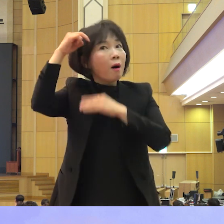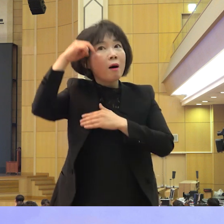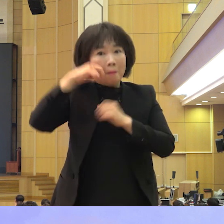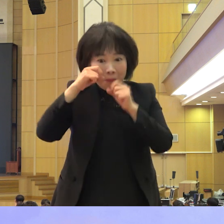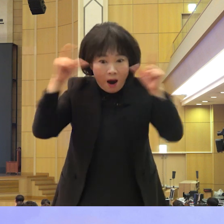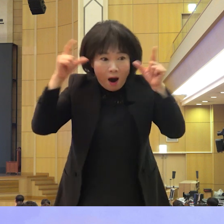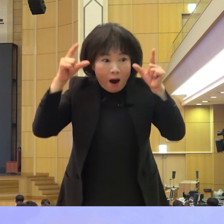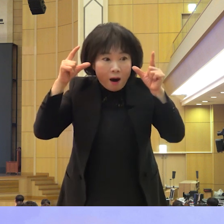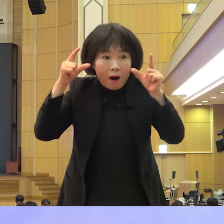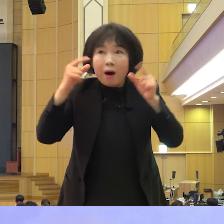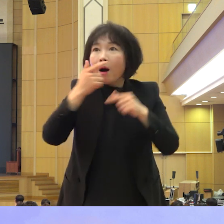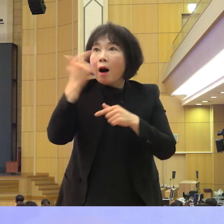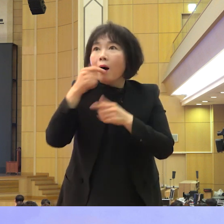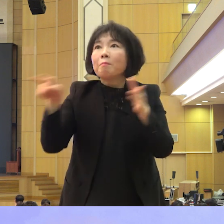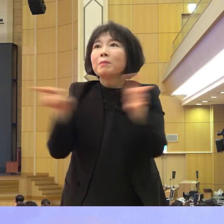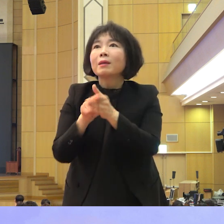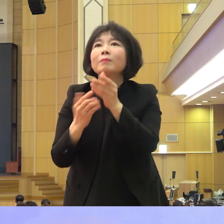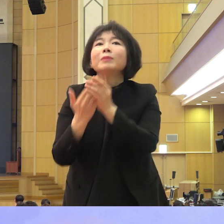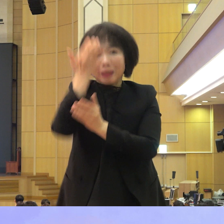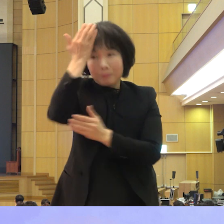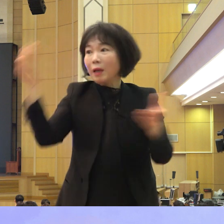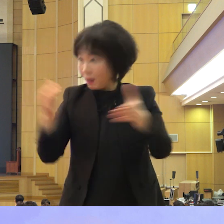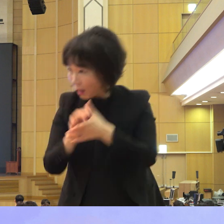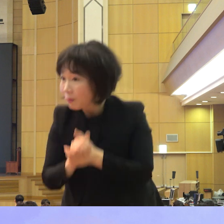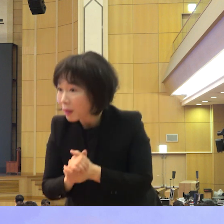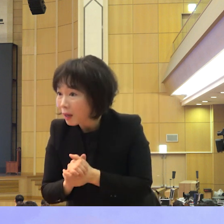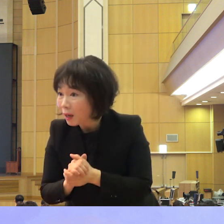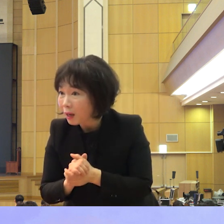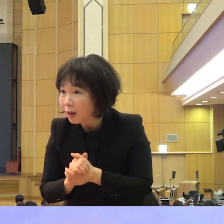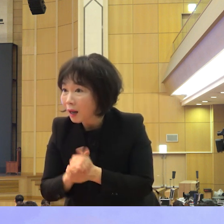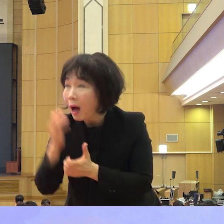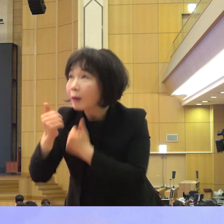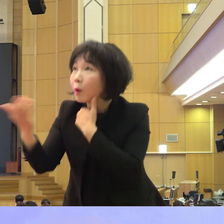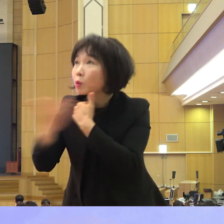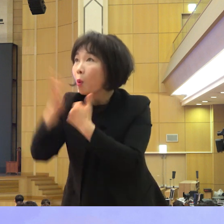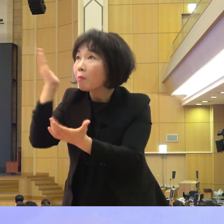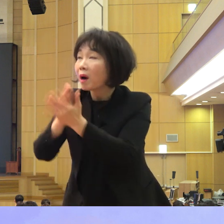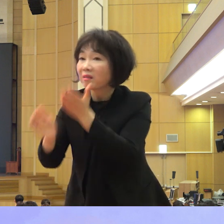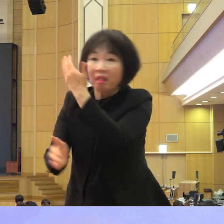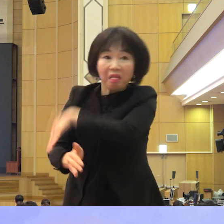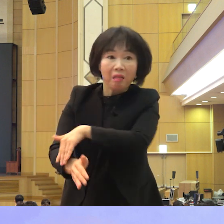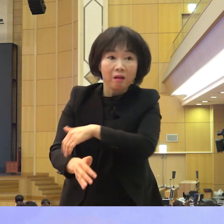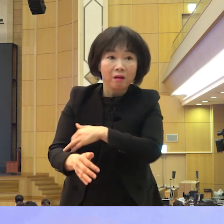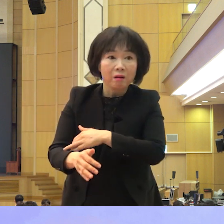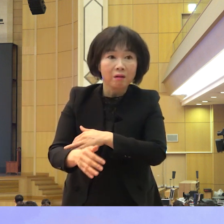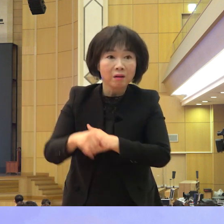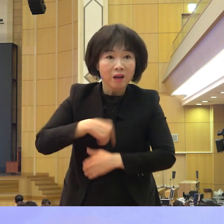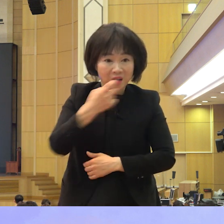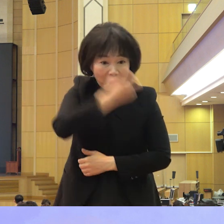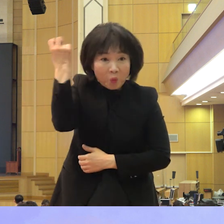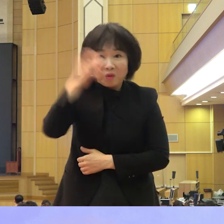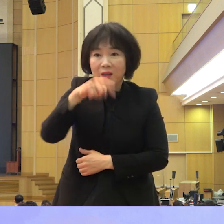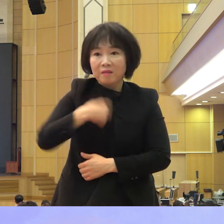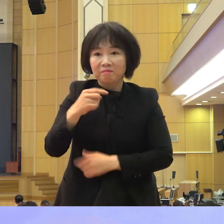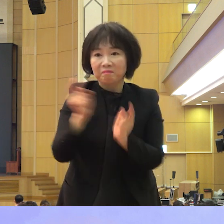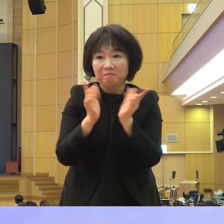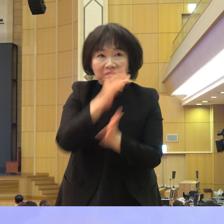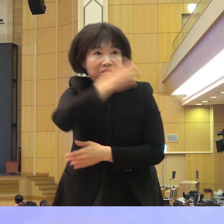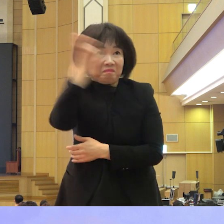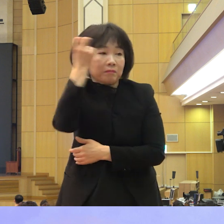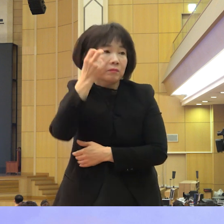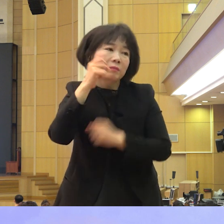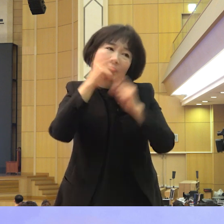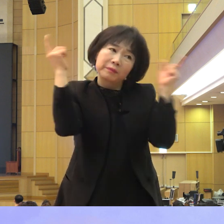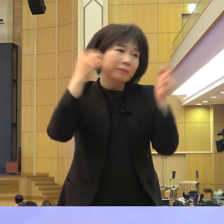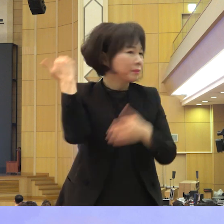없어요. 여러분의 이치나 상식으로 알 수가 없는 것입니다. 그렇기 때문에 하나님께서 깨닫게